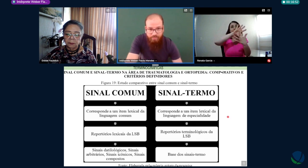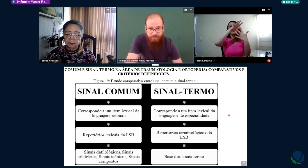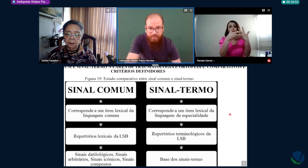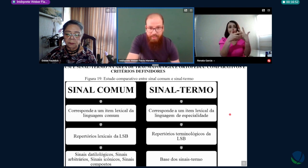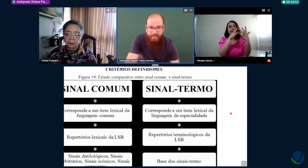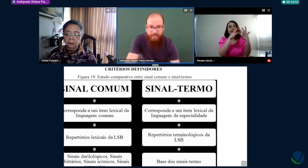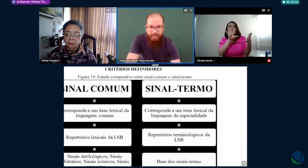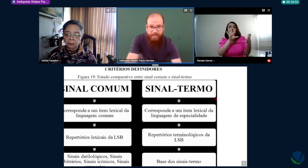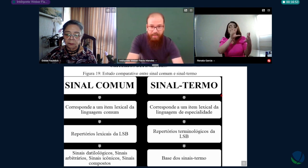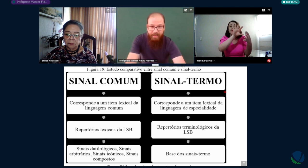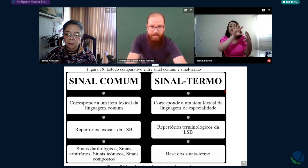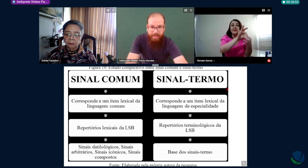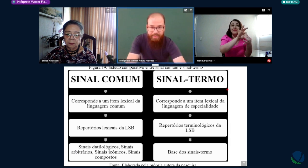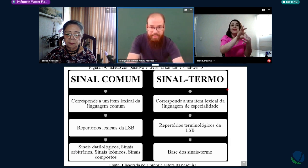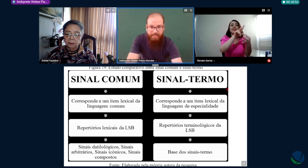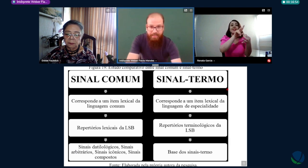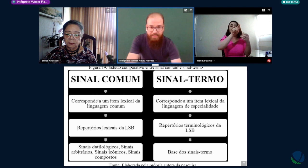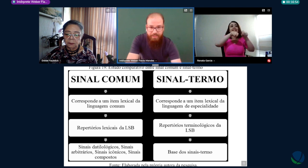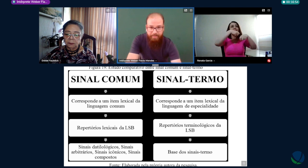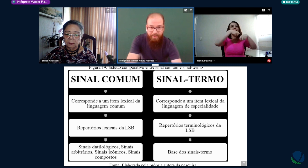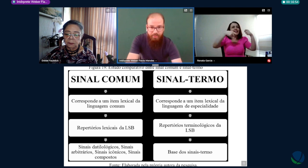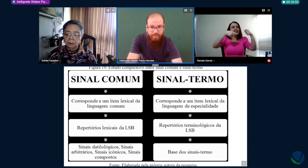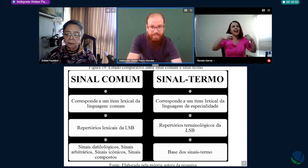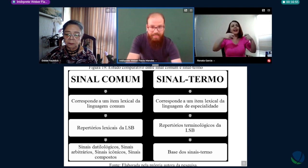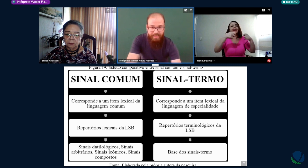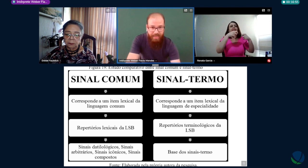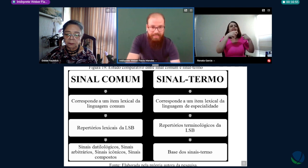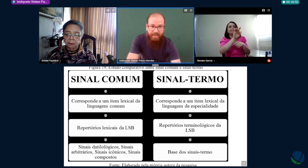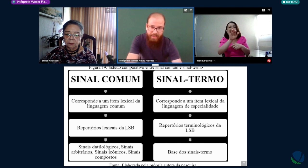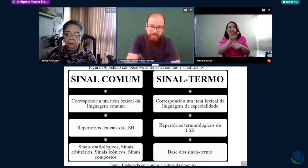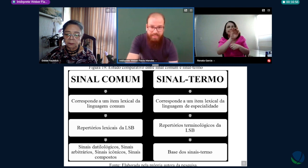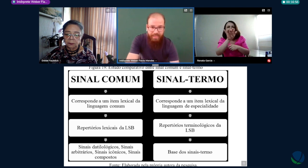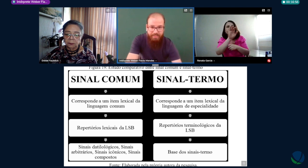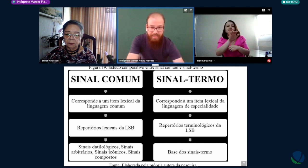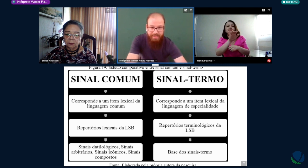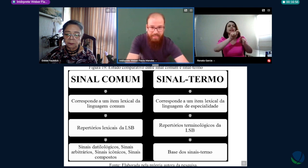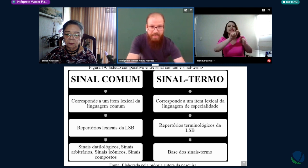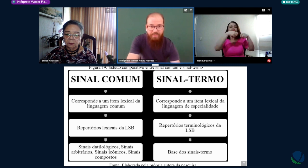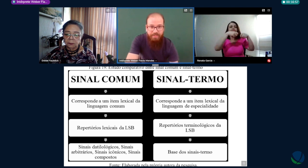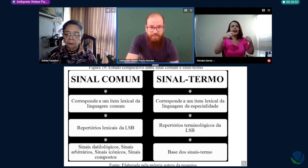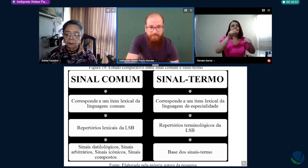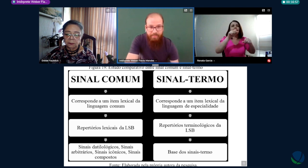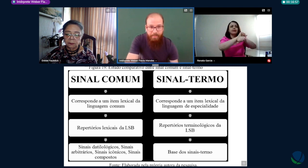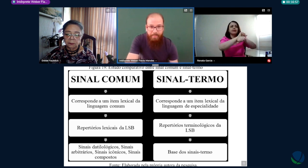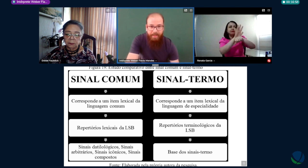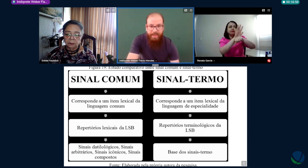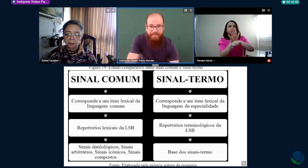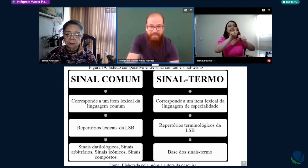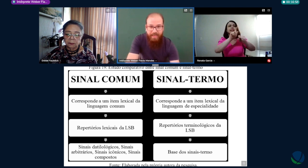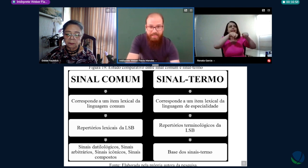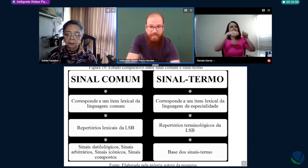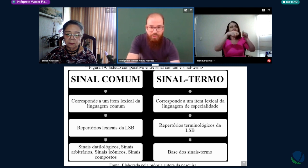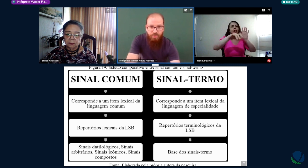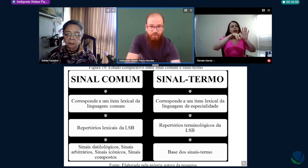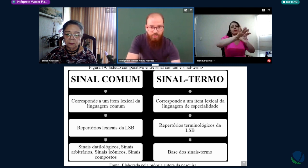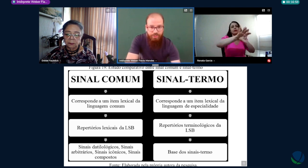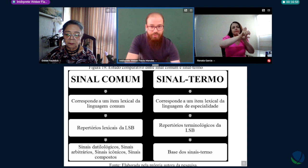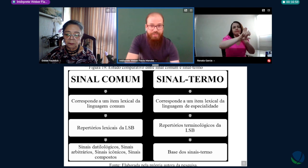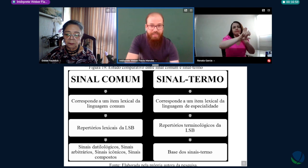linguagem comum. Ele se trata de repertórios lexicais da língua de sinais brasileiros e